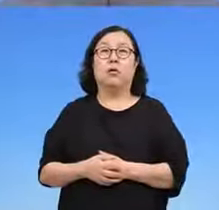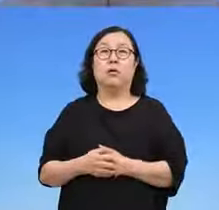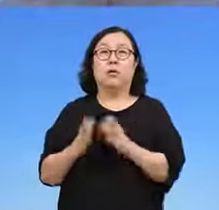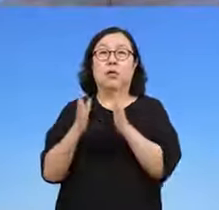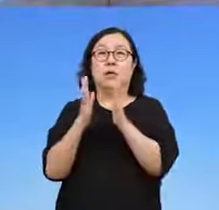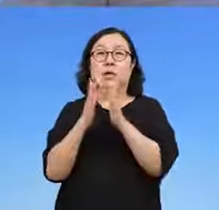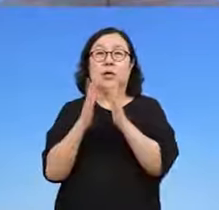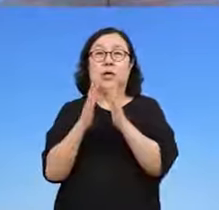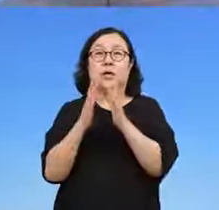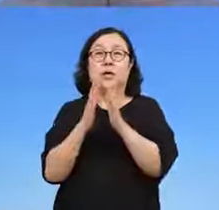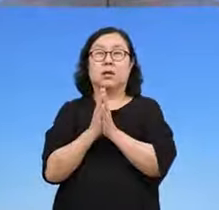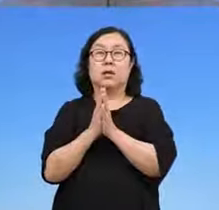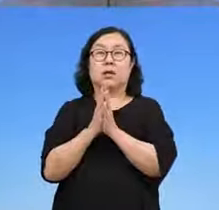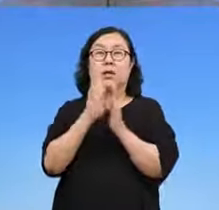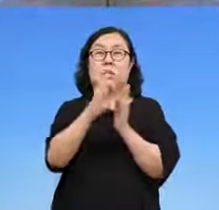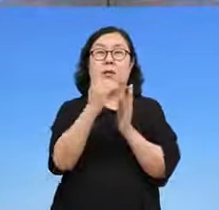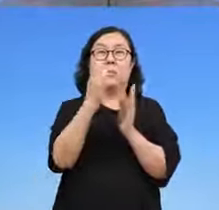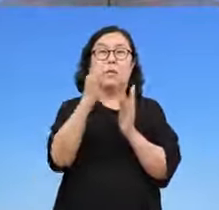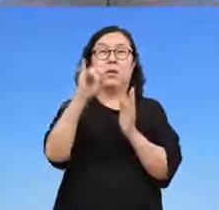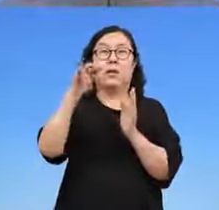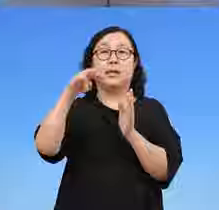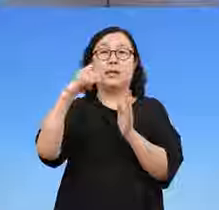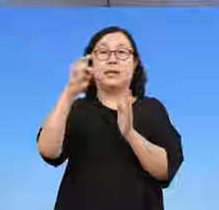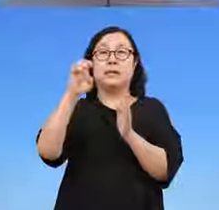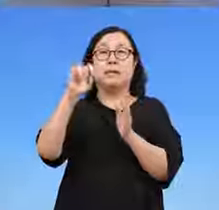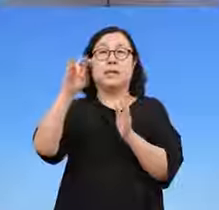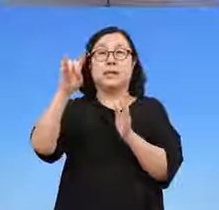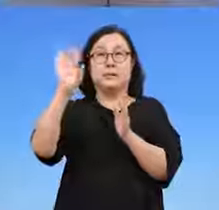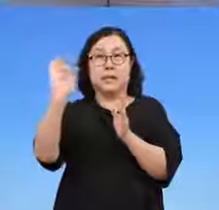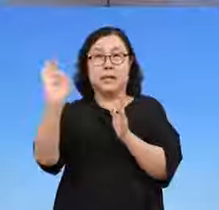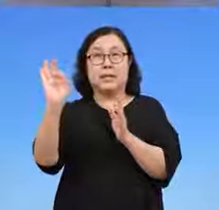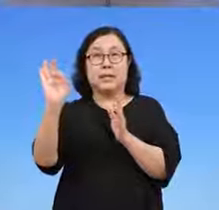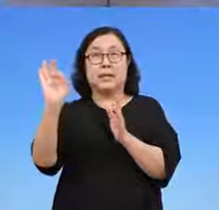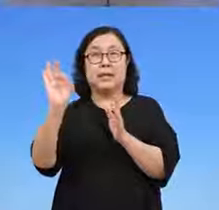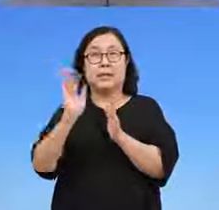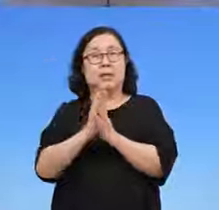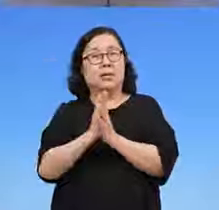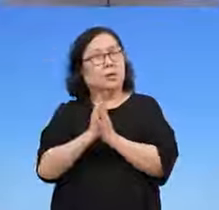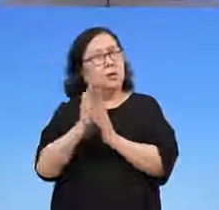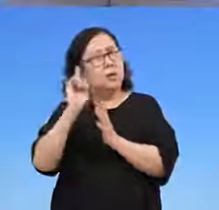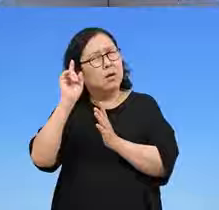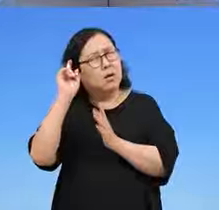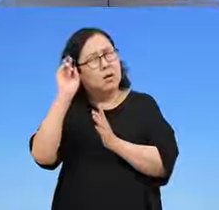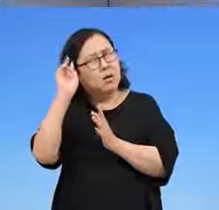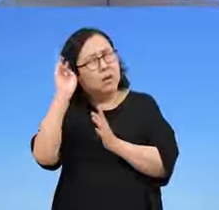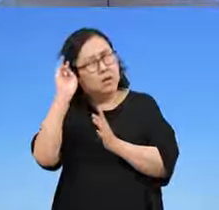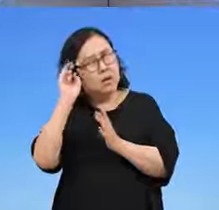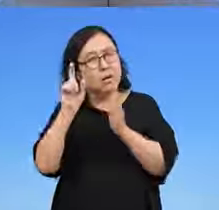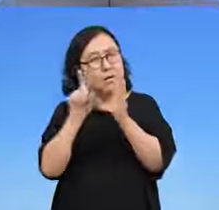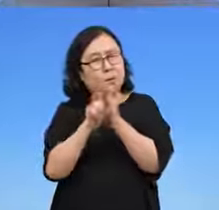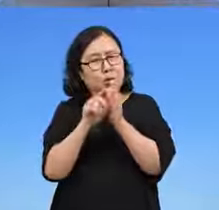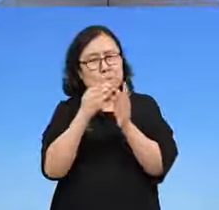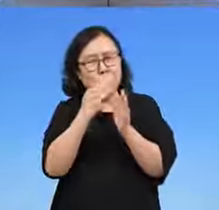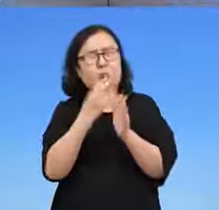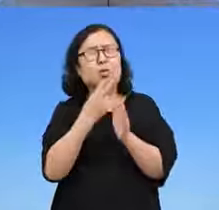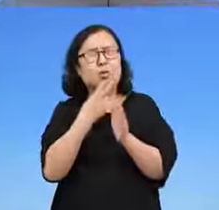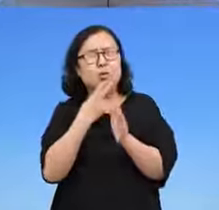그 요새 왜 그 인터넷 뱅킹에서 돈 빼먹는 사기하는 걸 뭐라 그러죠? 보이스 피싱인가 이게?